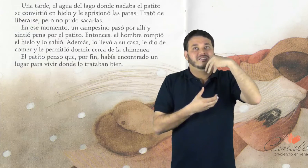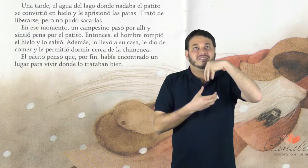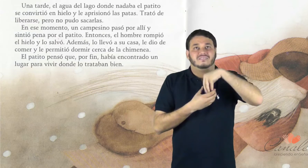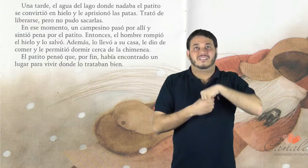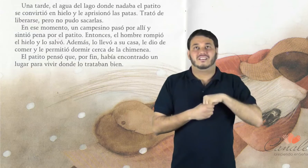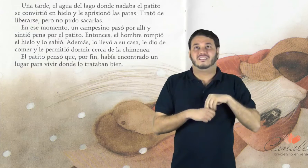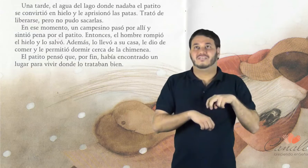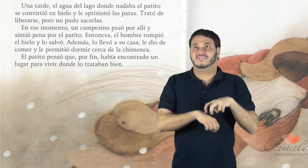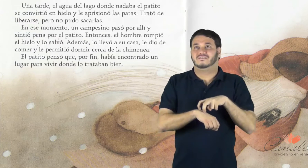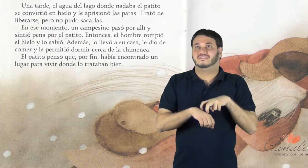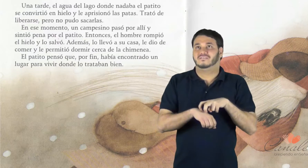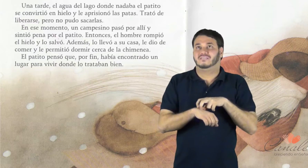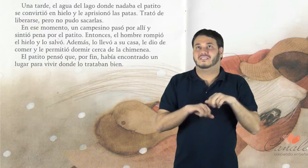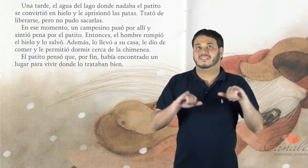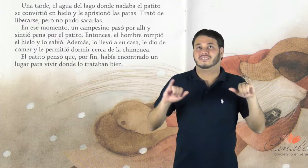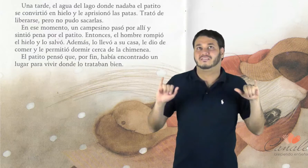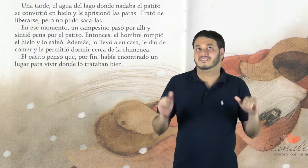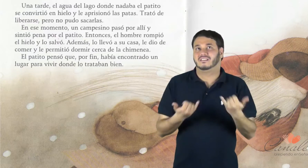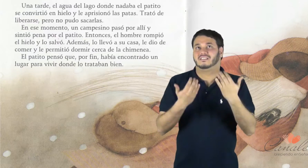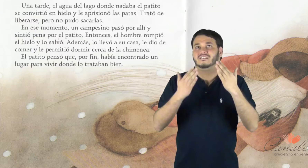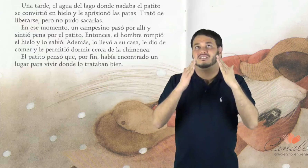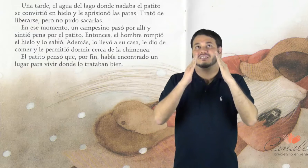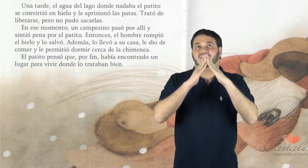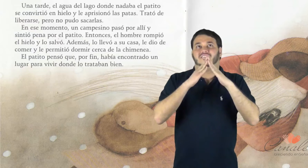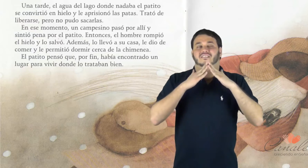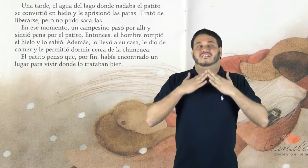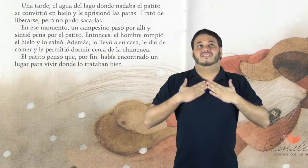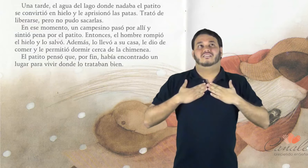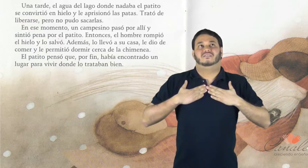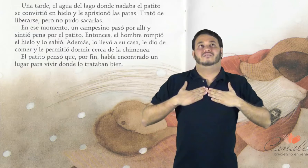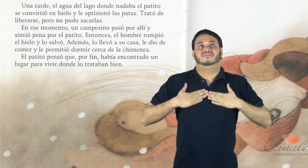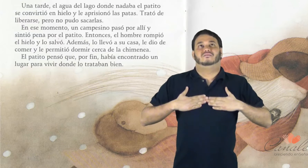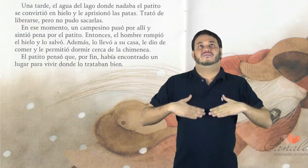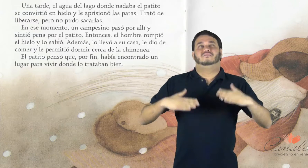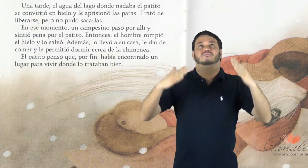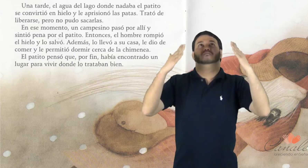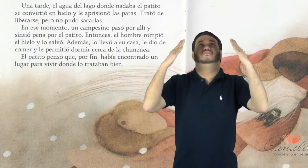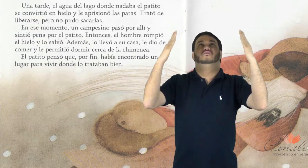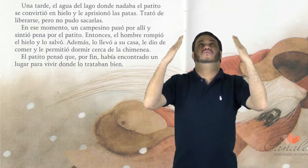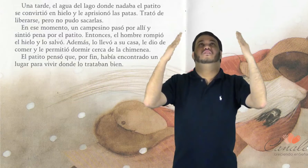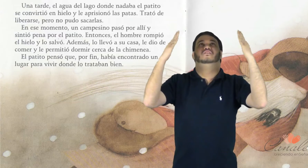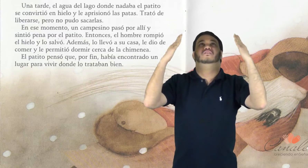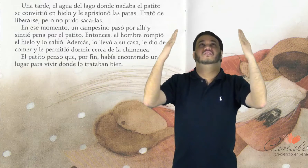encontrado un lugar para vivir donde lo trataban bien